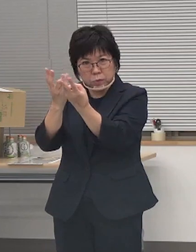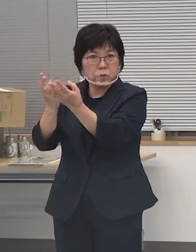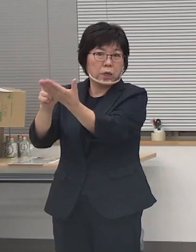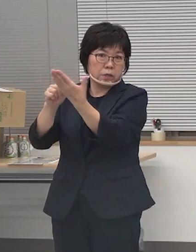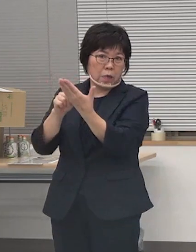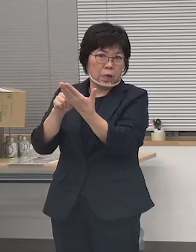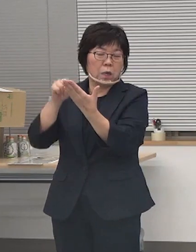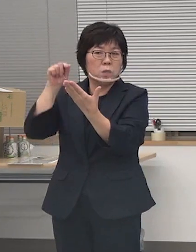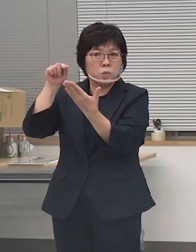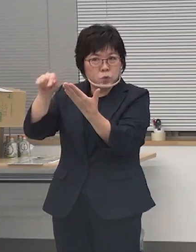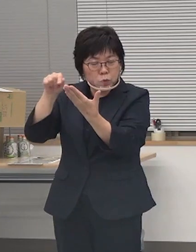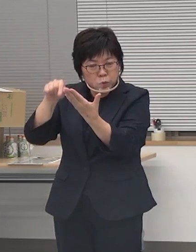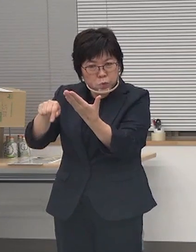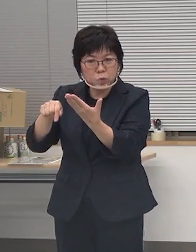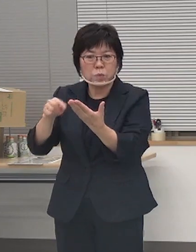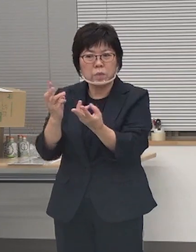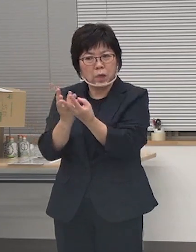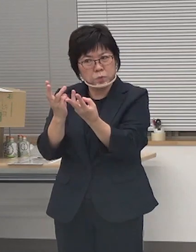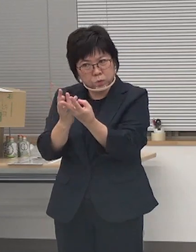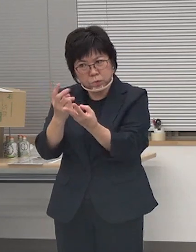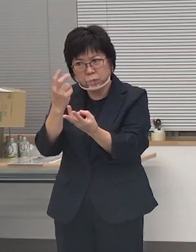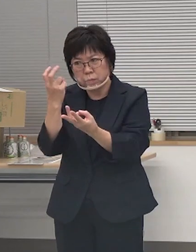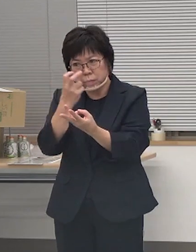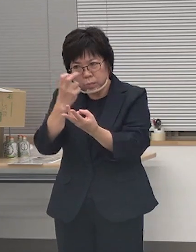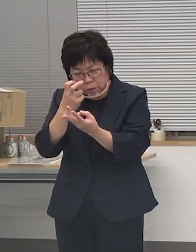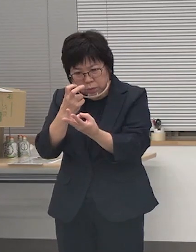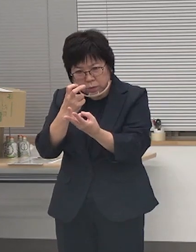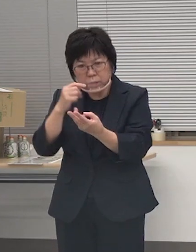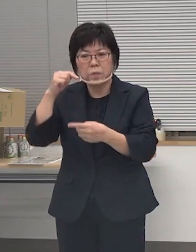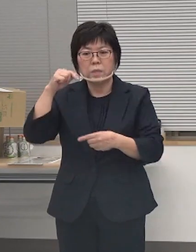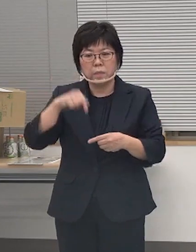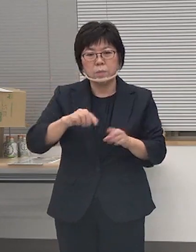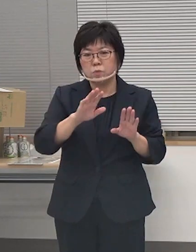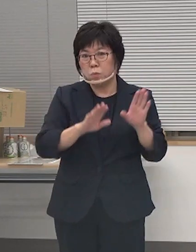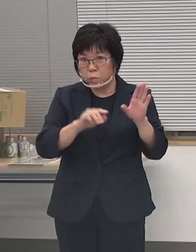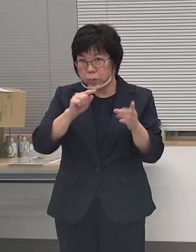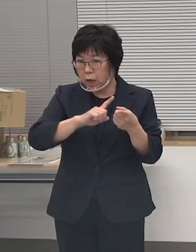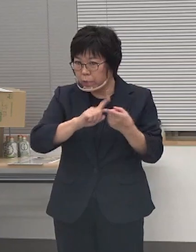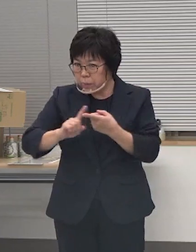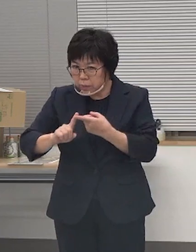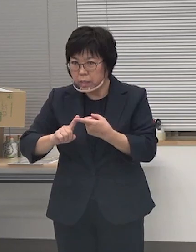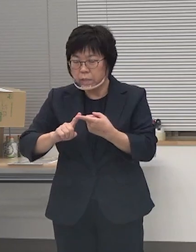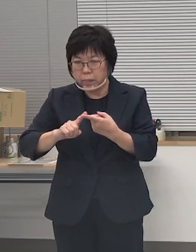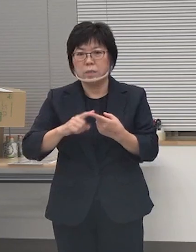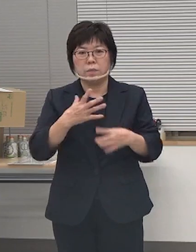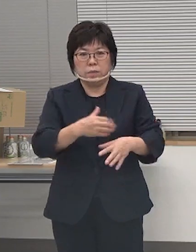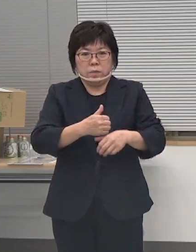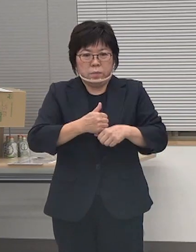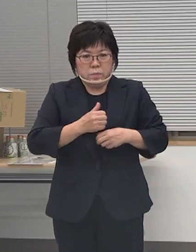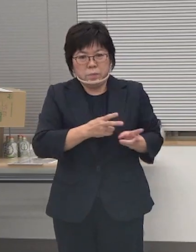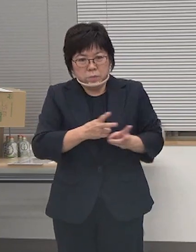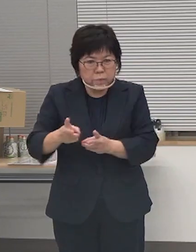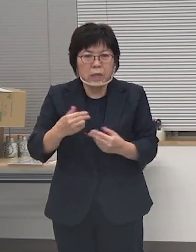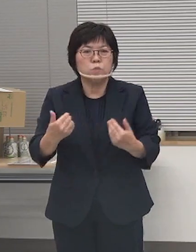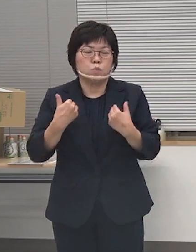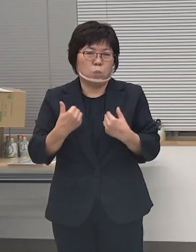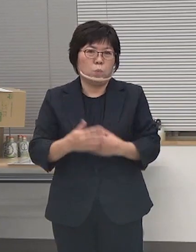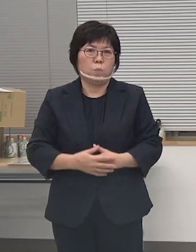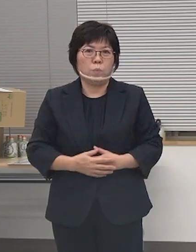が、選択しろということであれば 1.7 なのかなという声が多かったという話、それから、